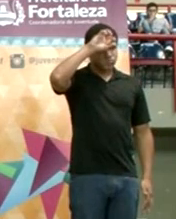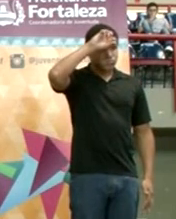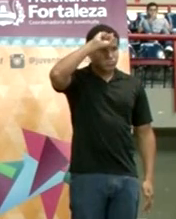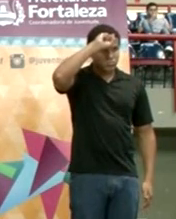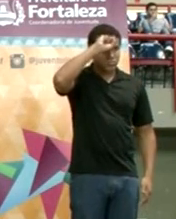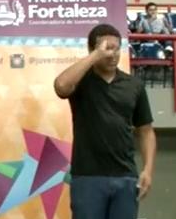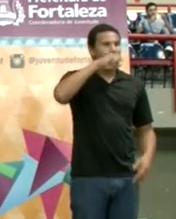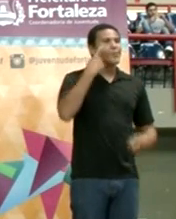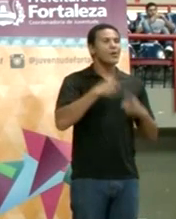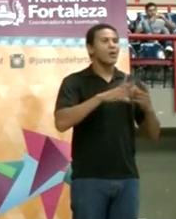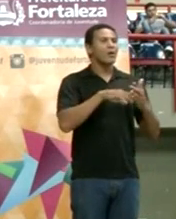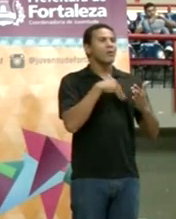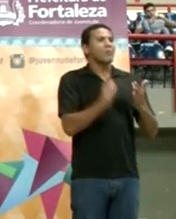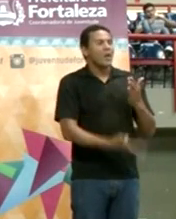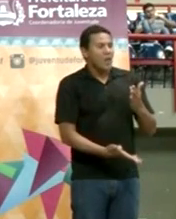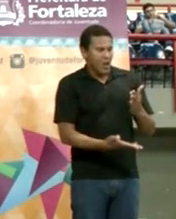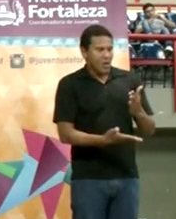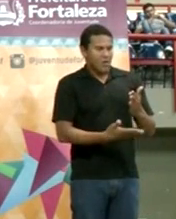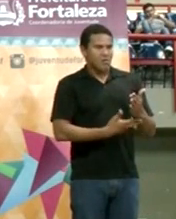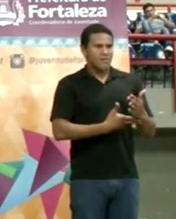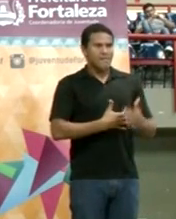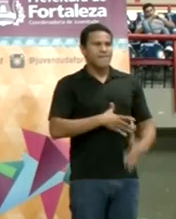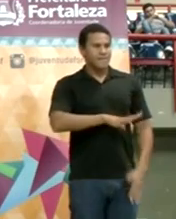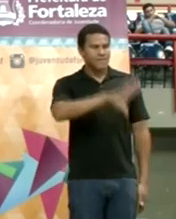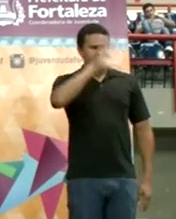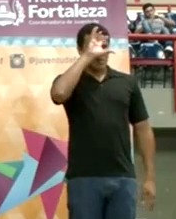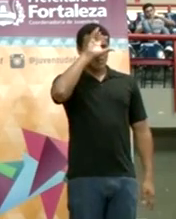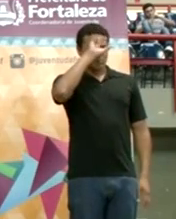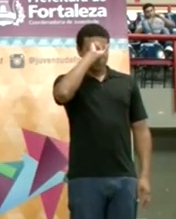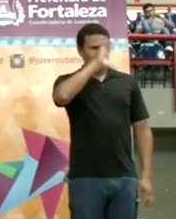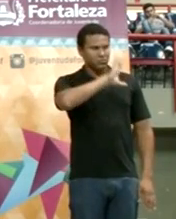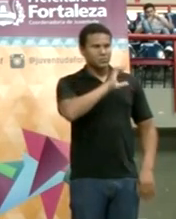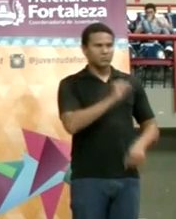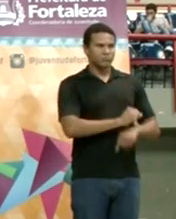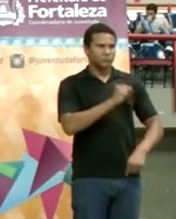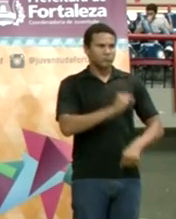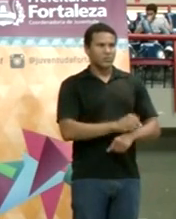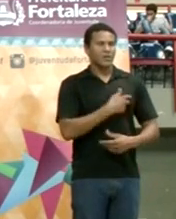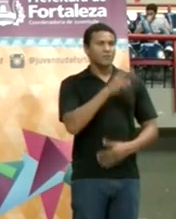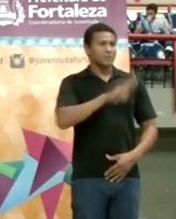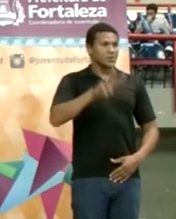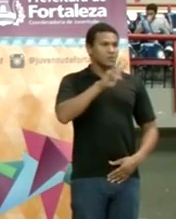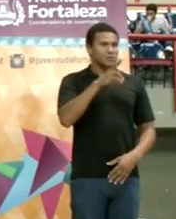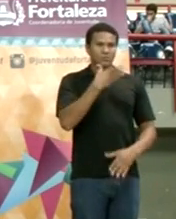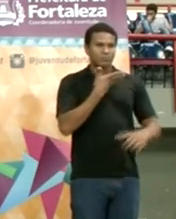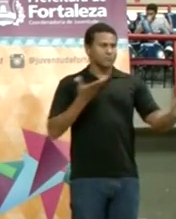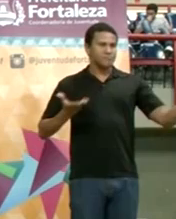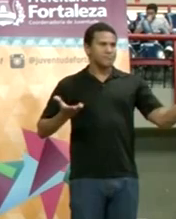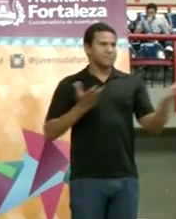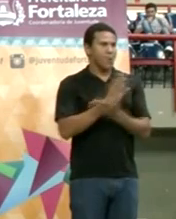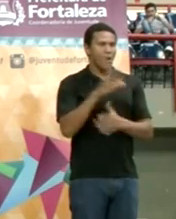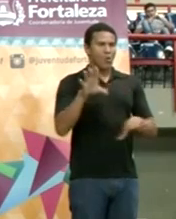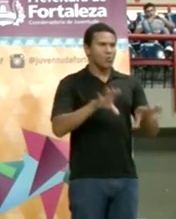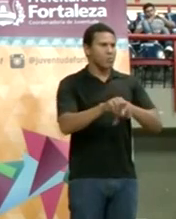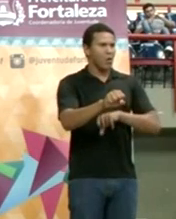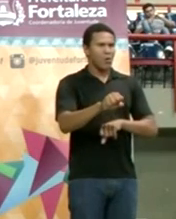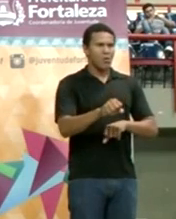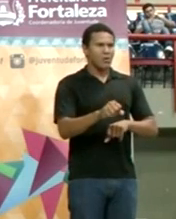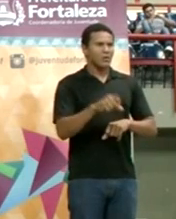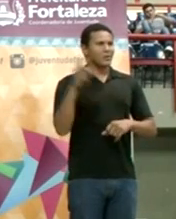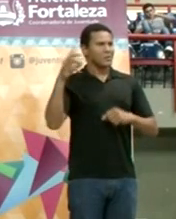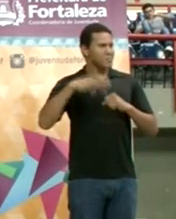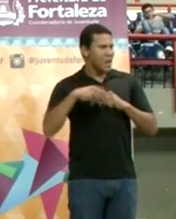tombo que eu aprendi a me levantar, certo? Então, quando eu fui para o vestibular, que estava valendo mesmo, eu consegui passar, assim, me formei,